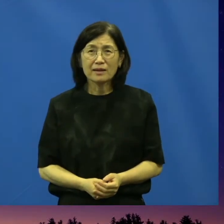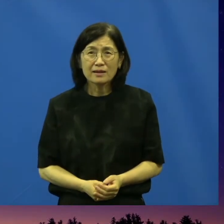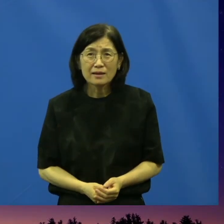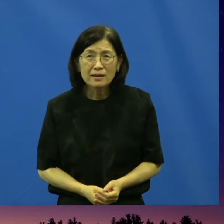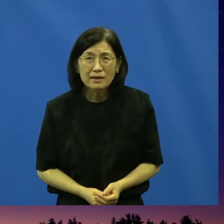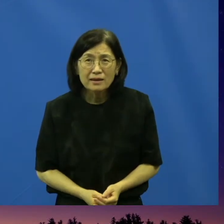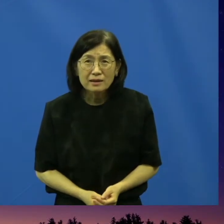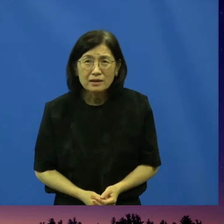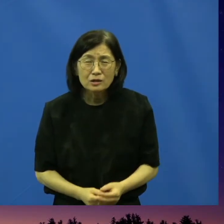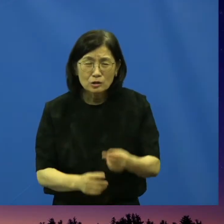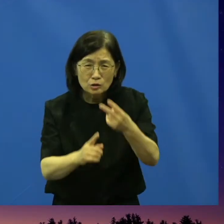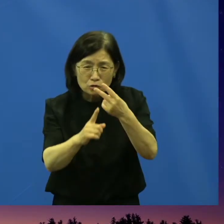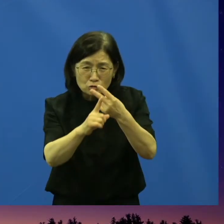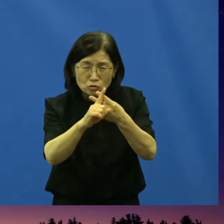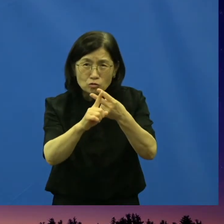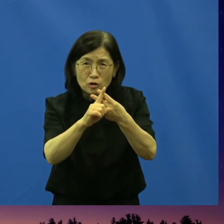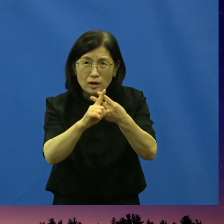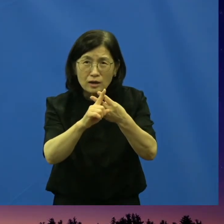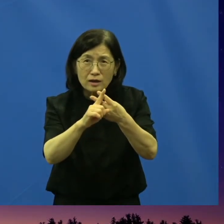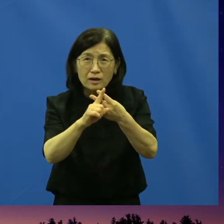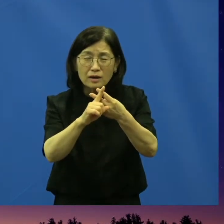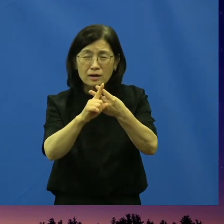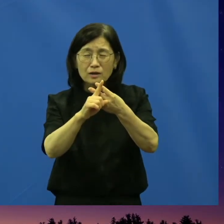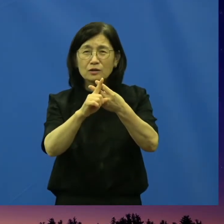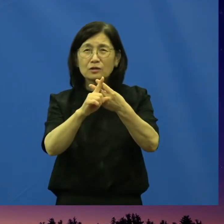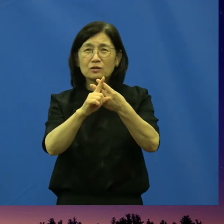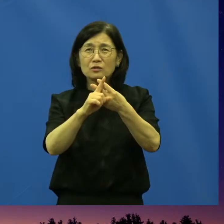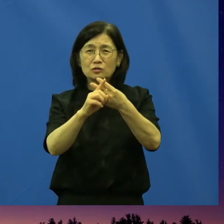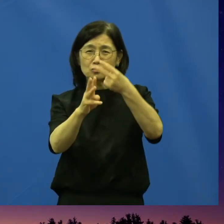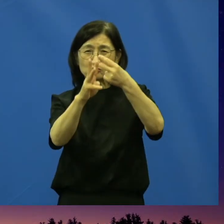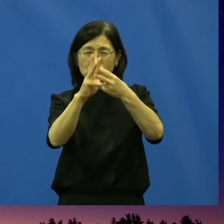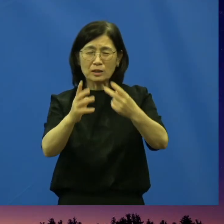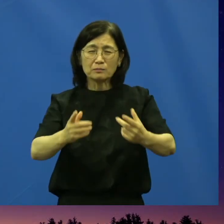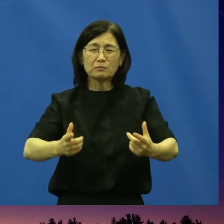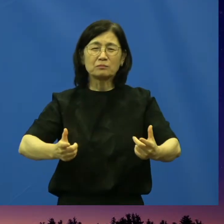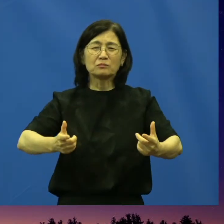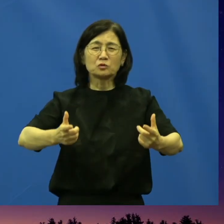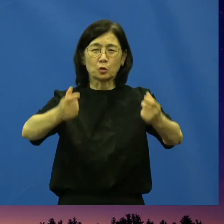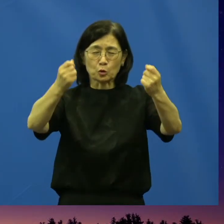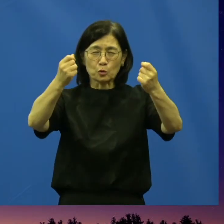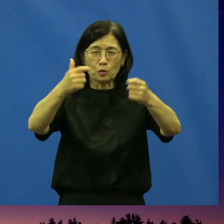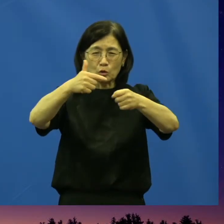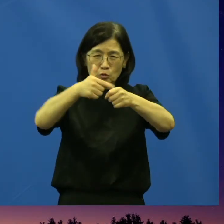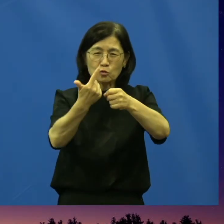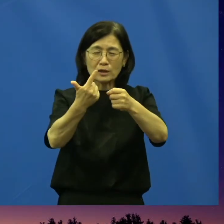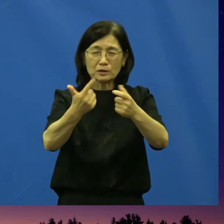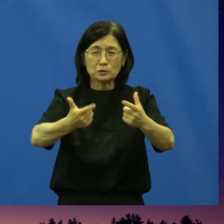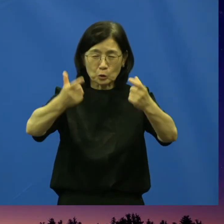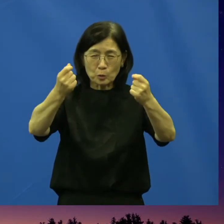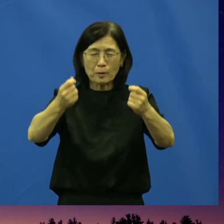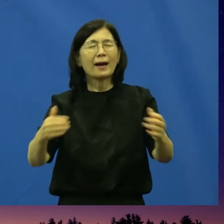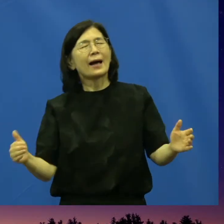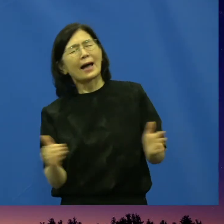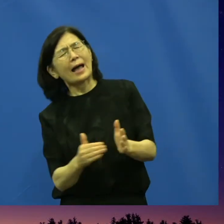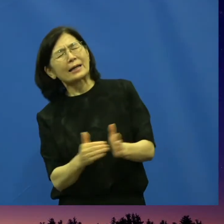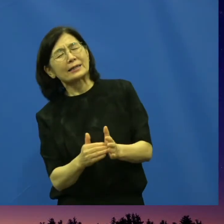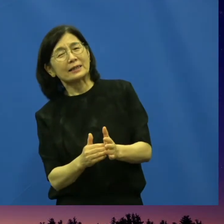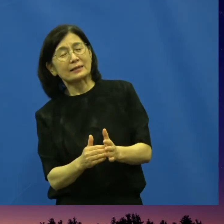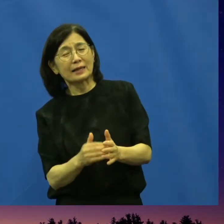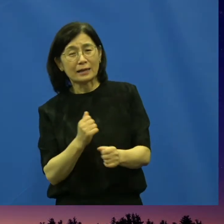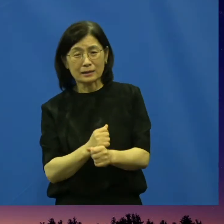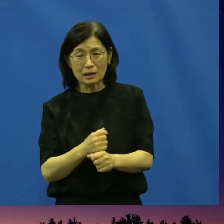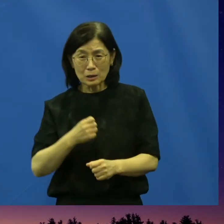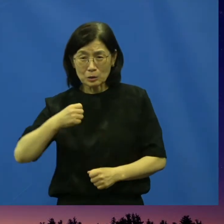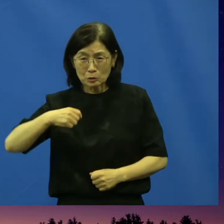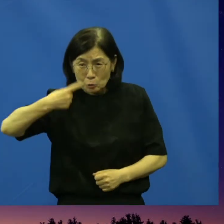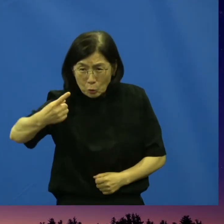초등학교를 졸업하고 이제 6학년 될 때는 뭐 이제 끝난다 했는데 중학교가 탁 오잖아요. 이제 중학교에 이제 막 새로 뭐 배우고 막